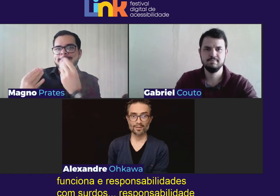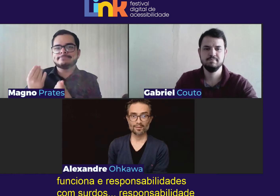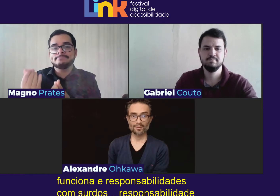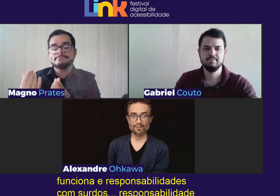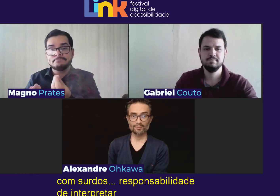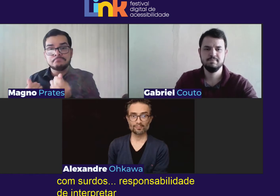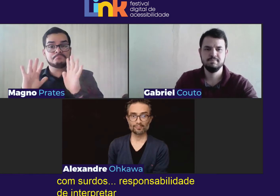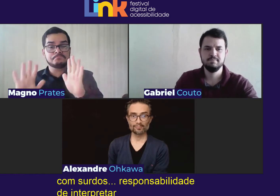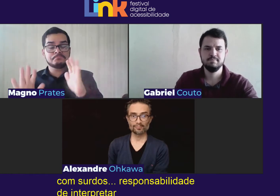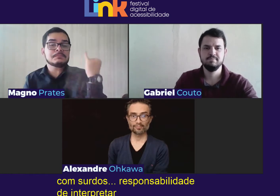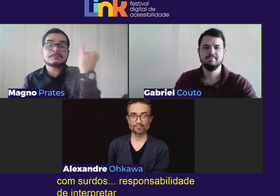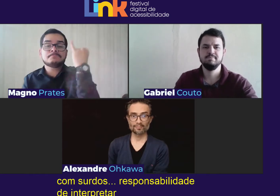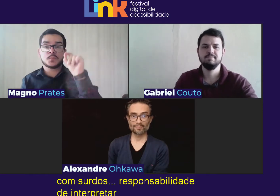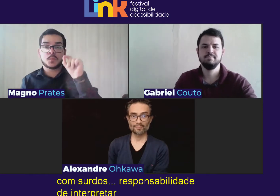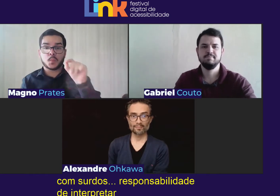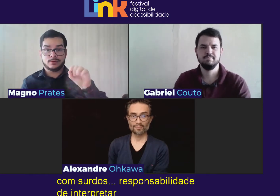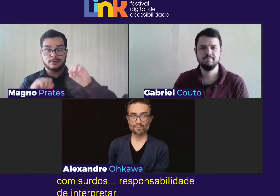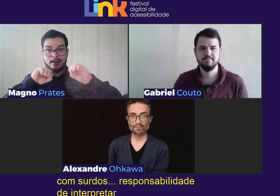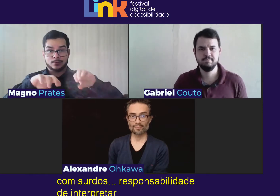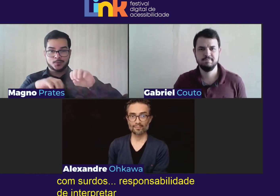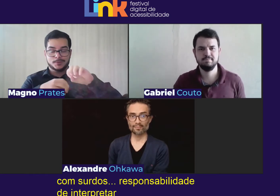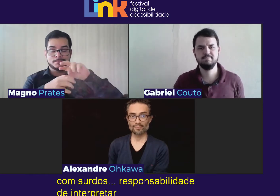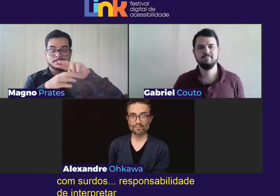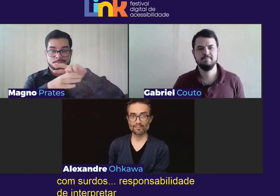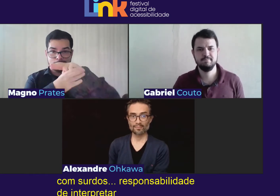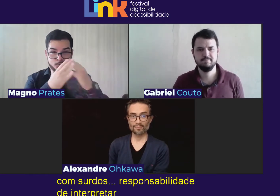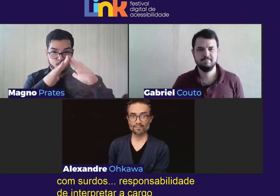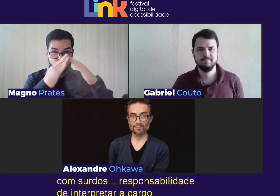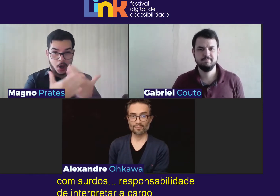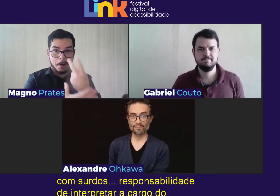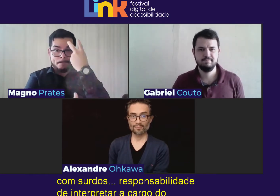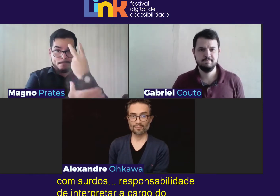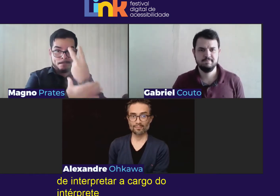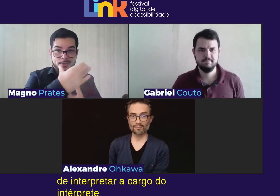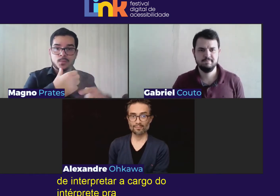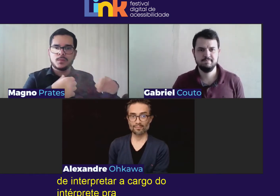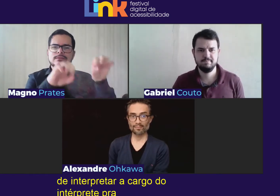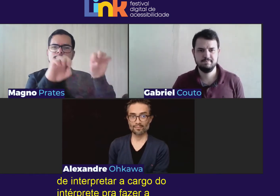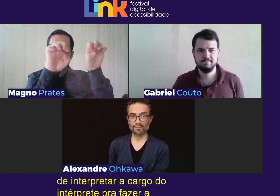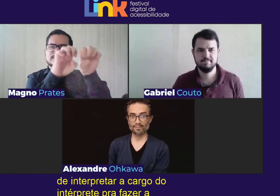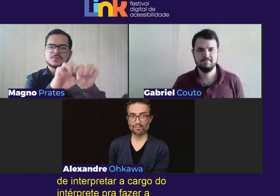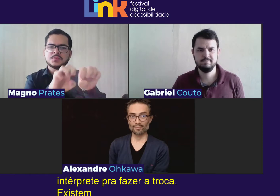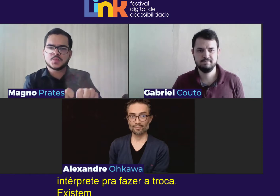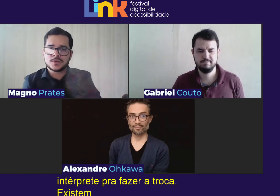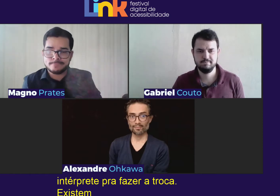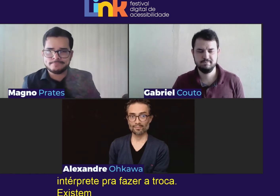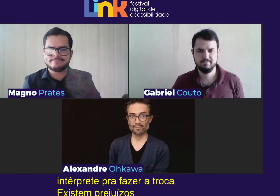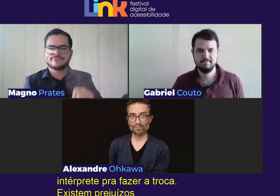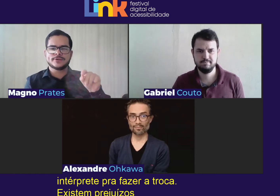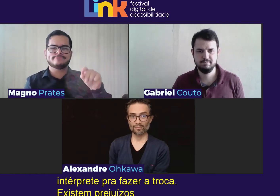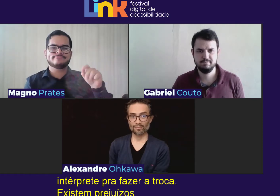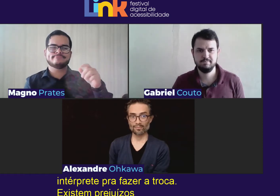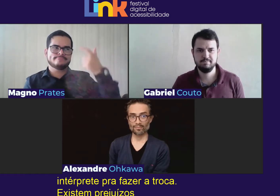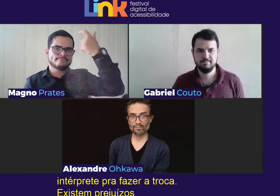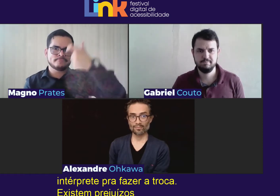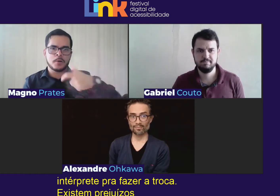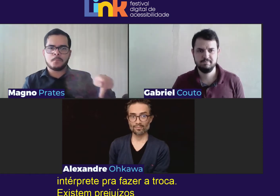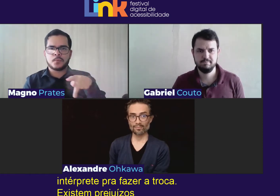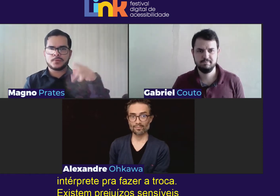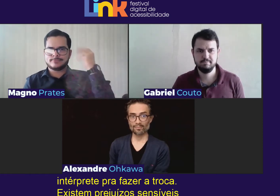troca. Então, existem alguns prejuízos sensíveis para as crianças dentro dessas escolas. Já falando sobre escolas bilíngues, a estrutura da escola é